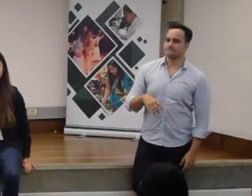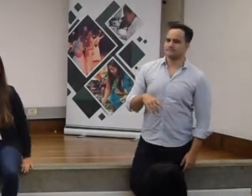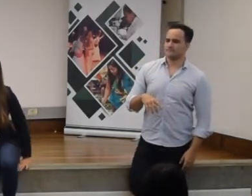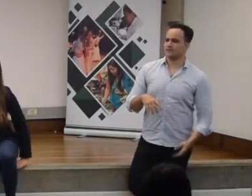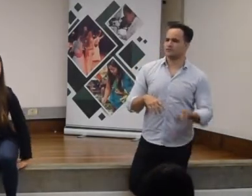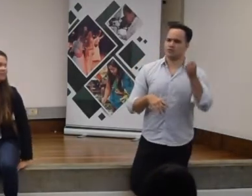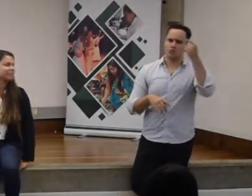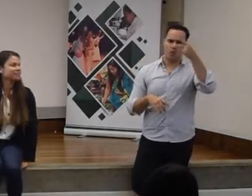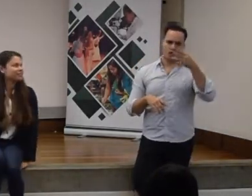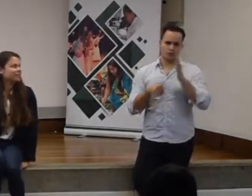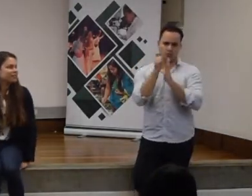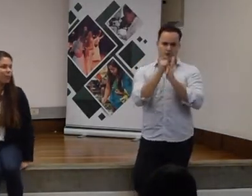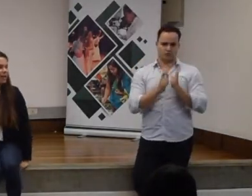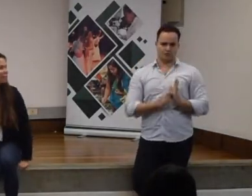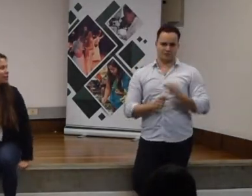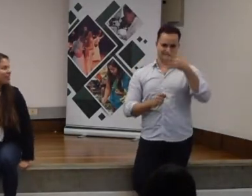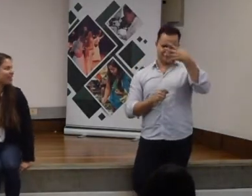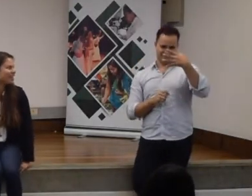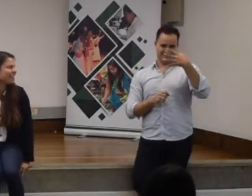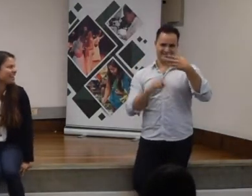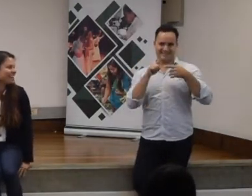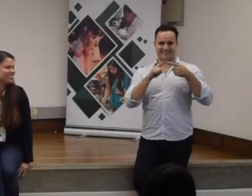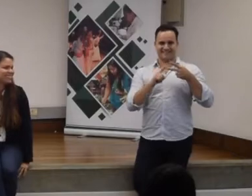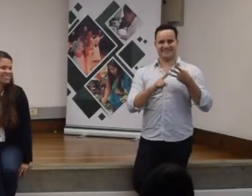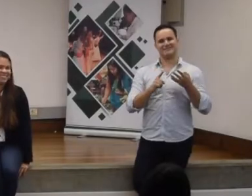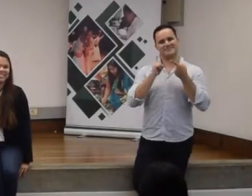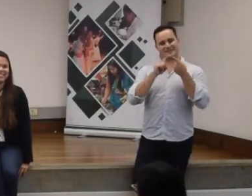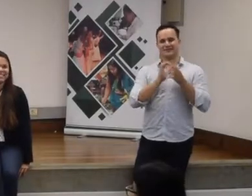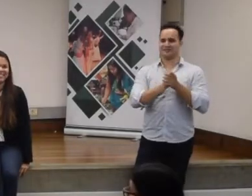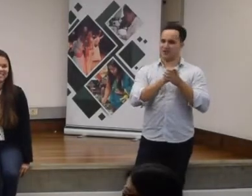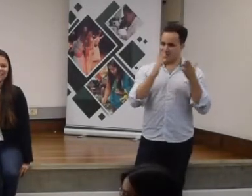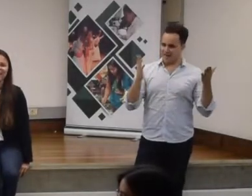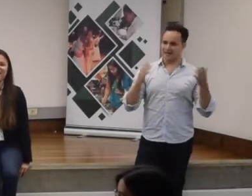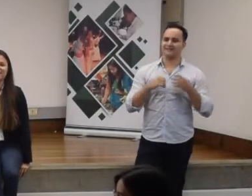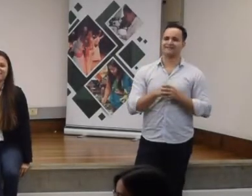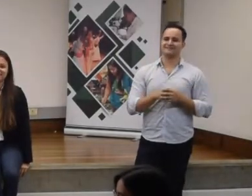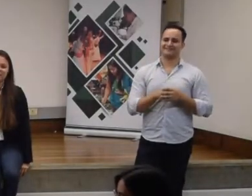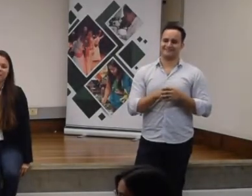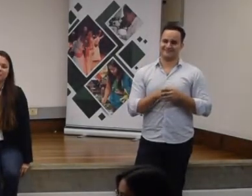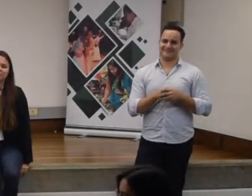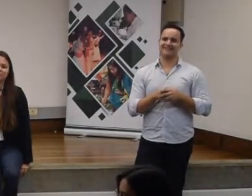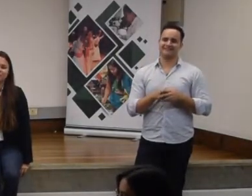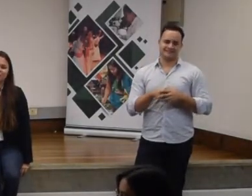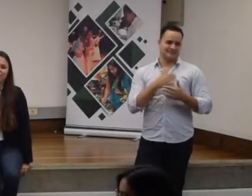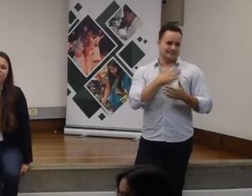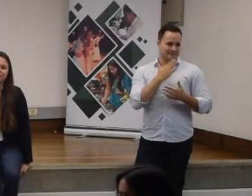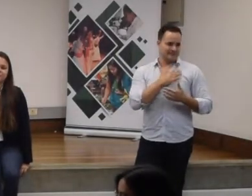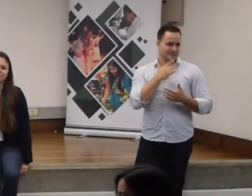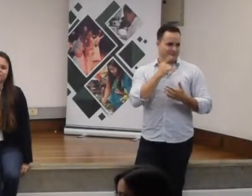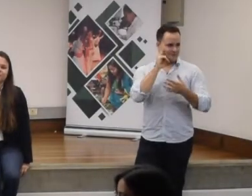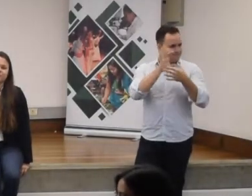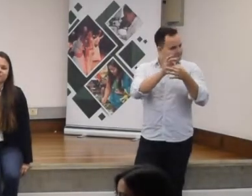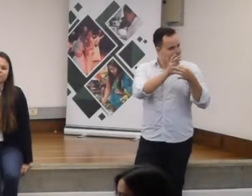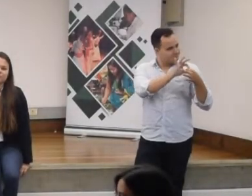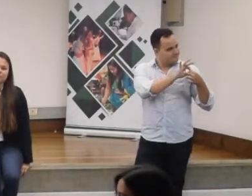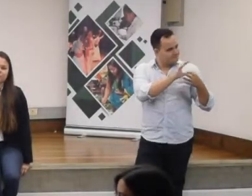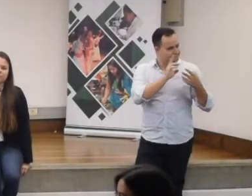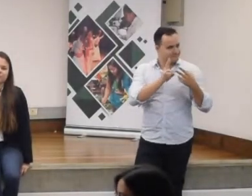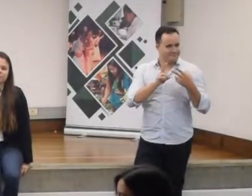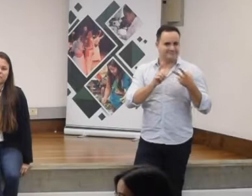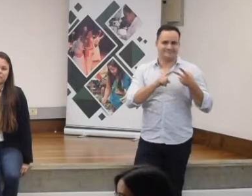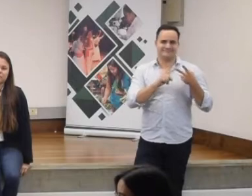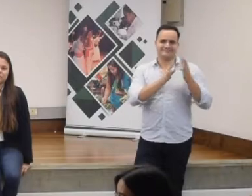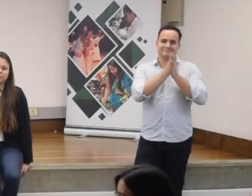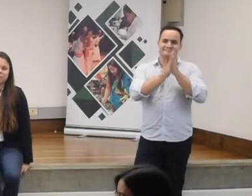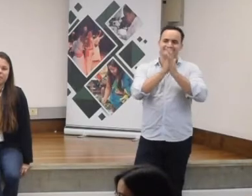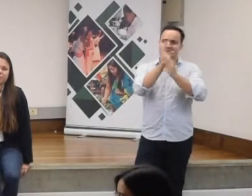4 cositas puntuales, con saludarles, saberles cercanos,